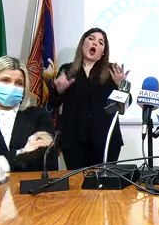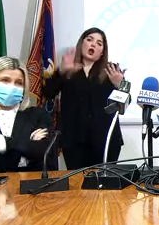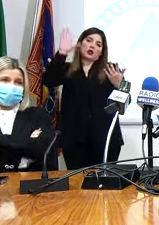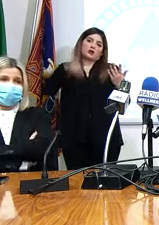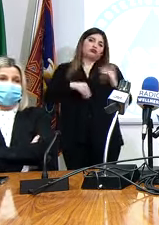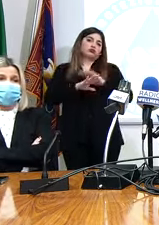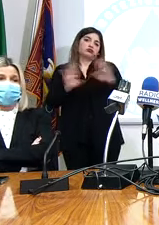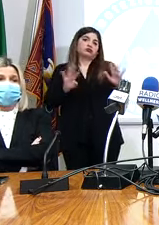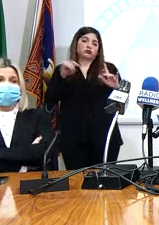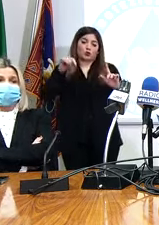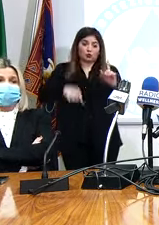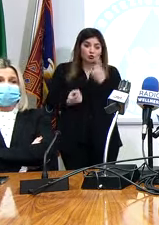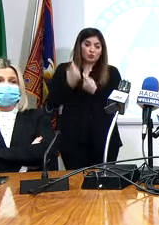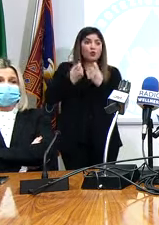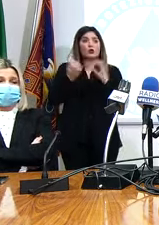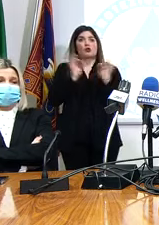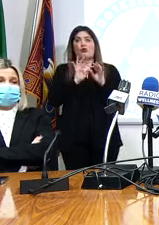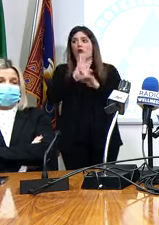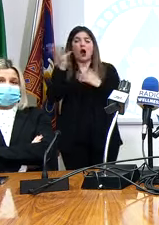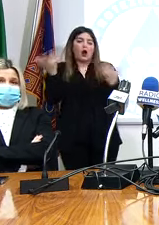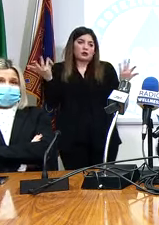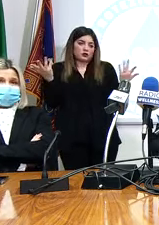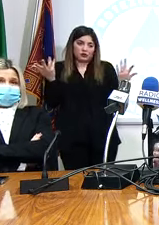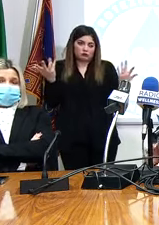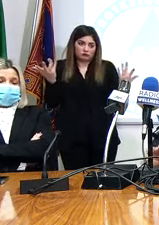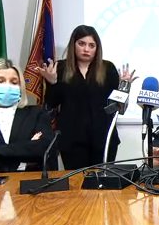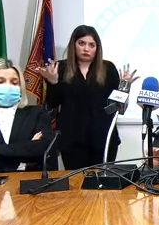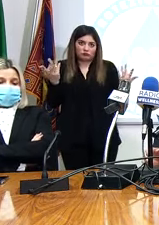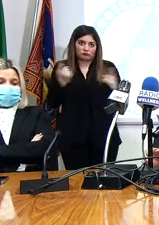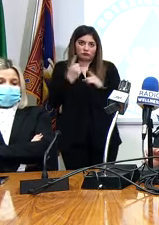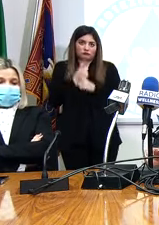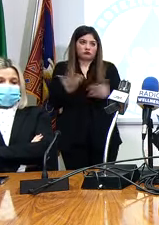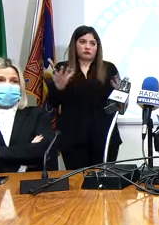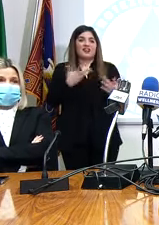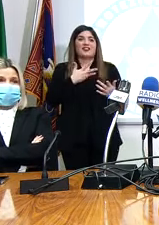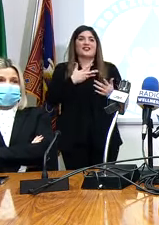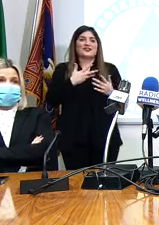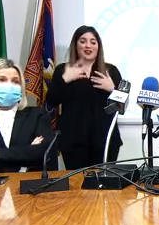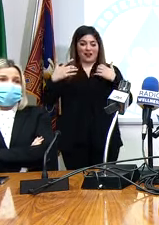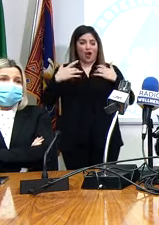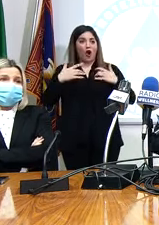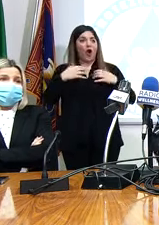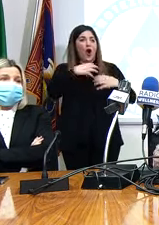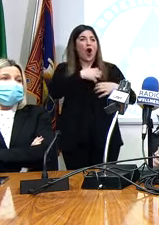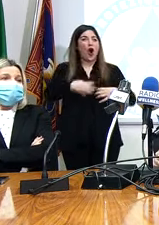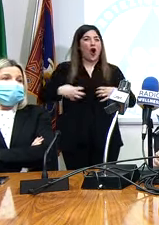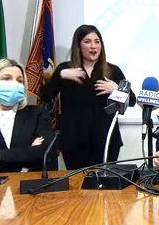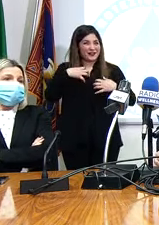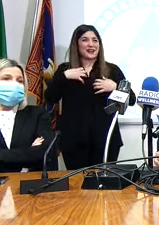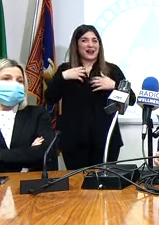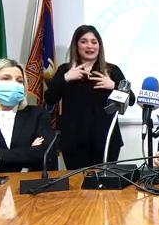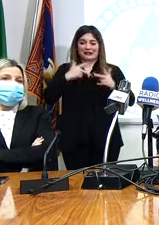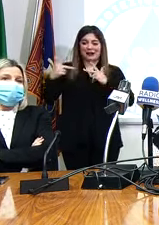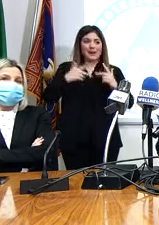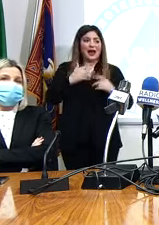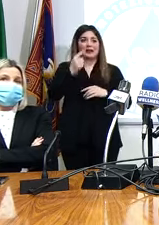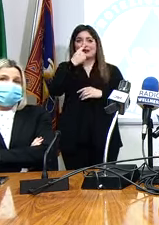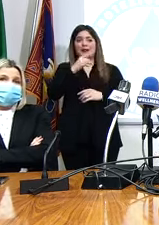dappertutto? Dappertutto. Okay. Nel senso che dipende, che so, se c'è il trapianto cardiaco piuttosto che i reni, i polmoni, cioè